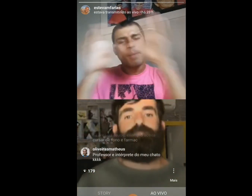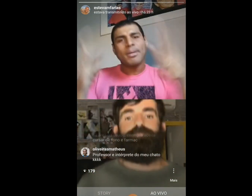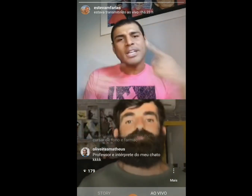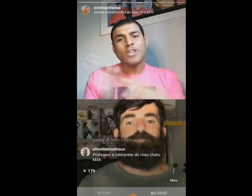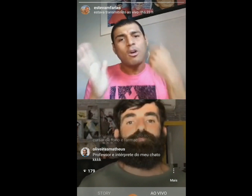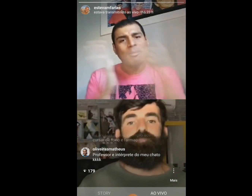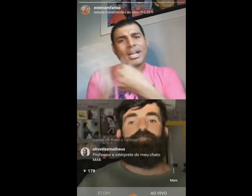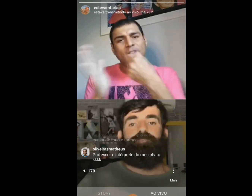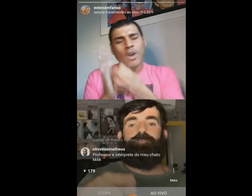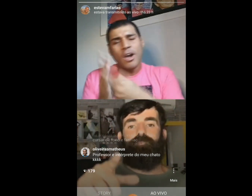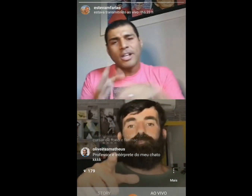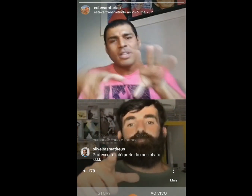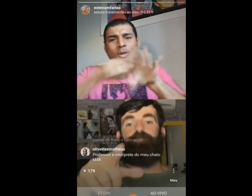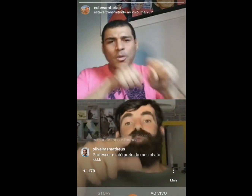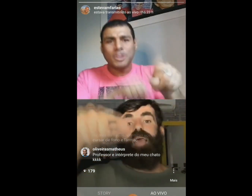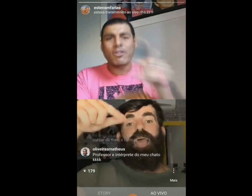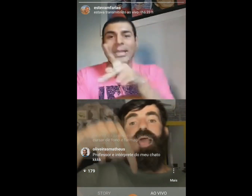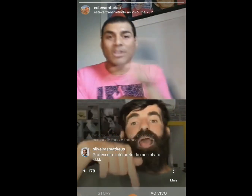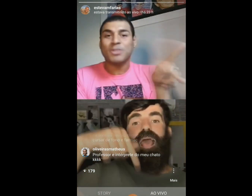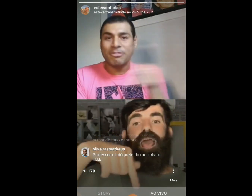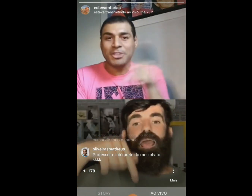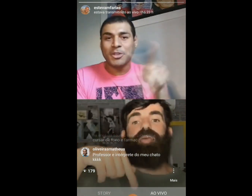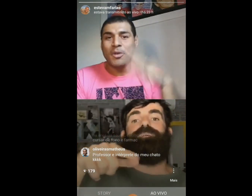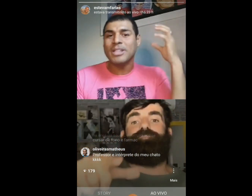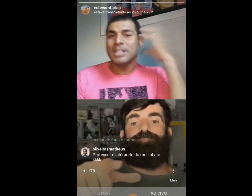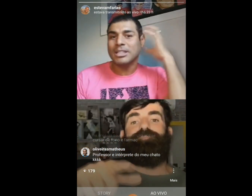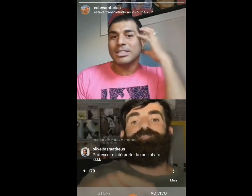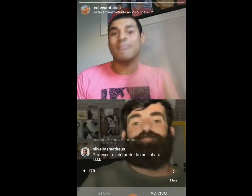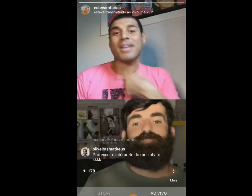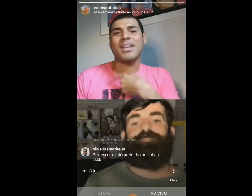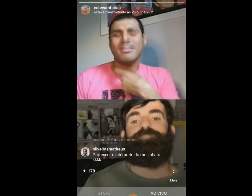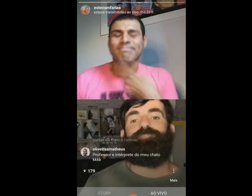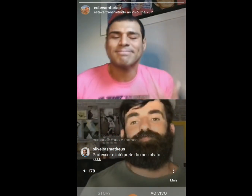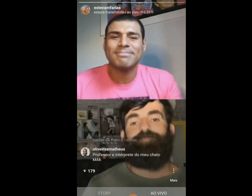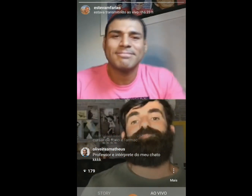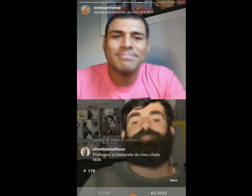só obrigatório em curso de formação dos professores, né? Também.